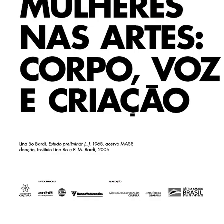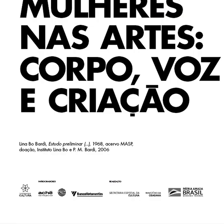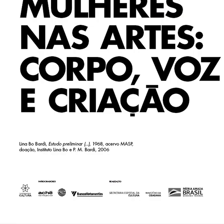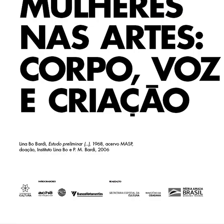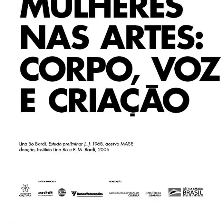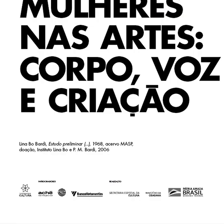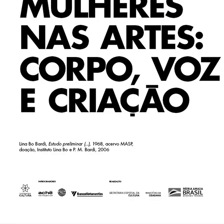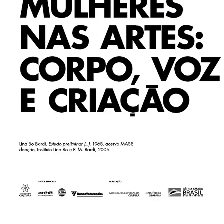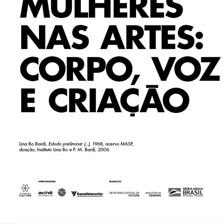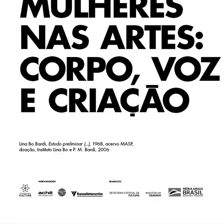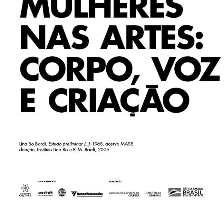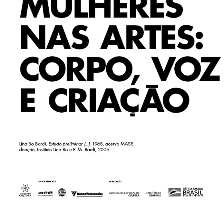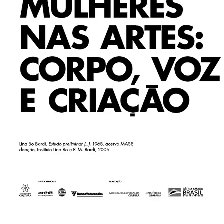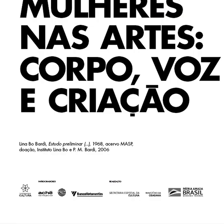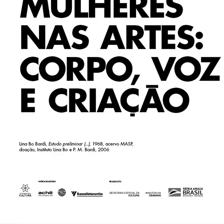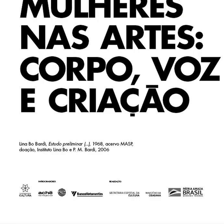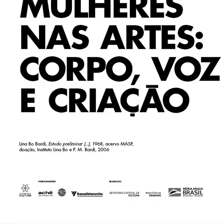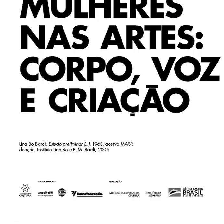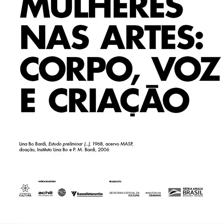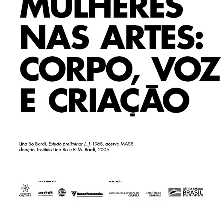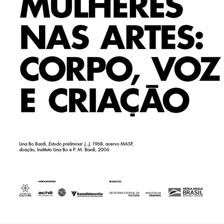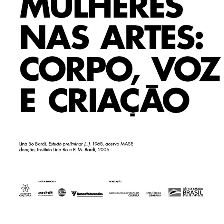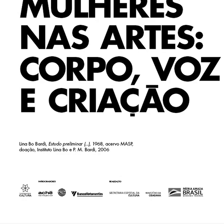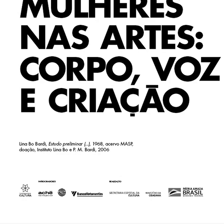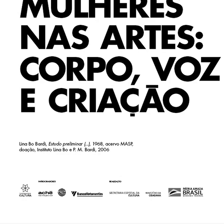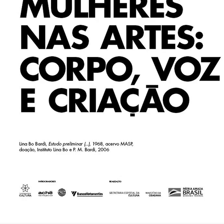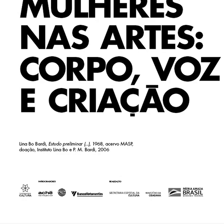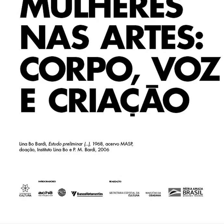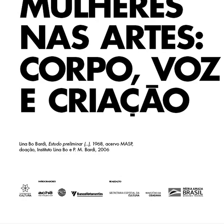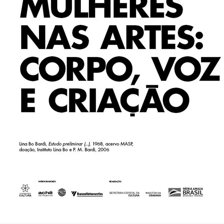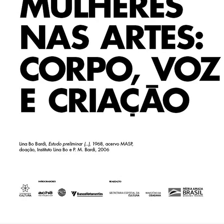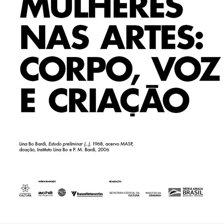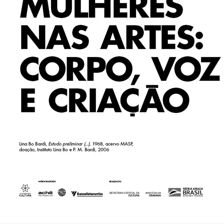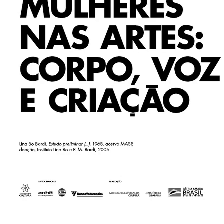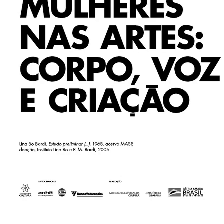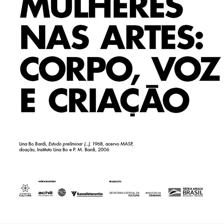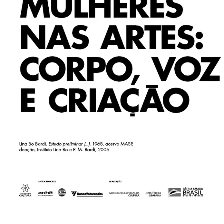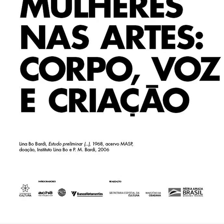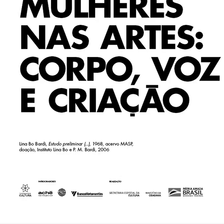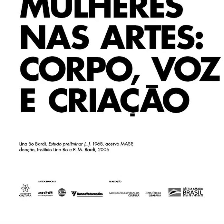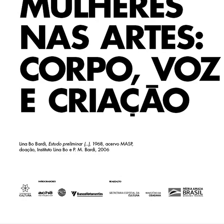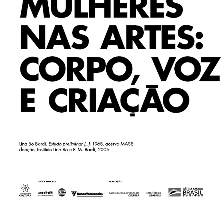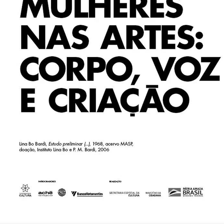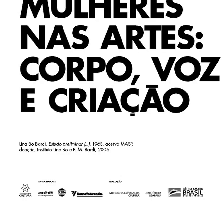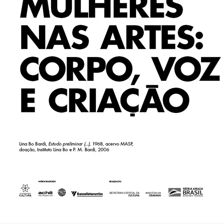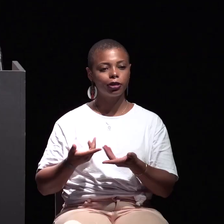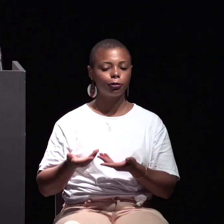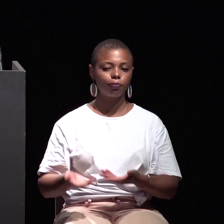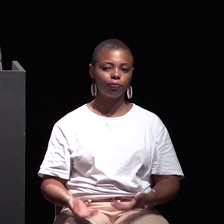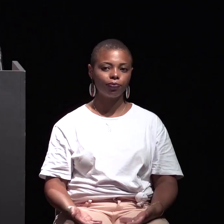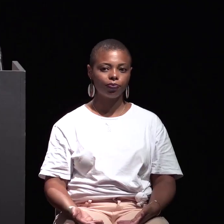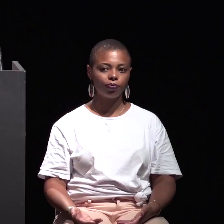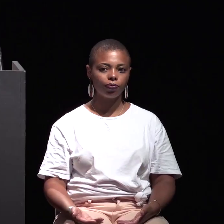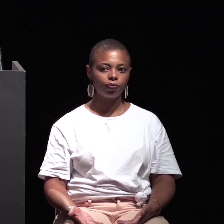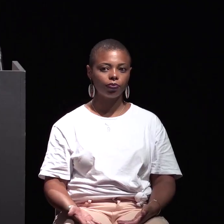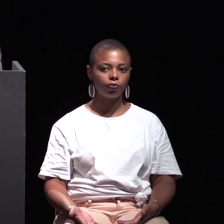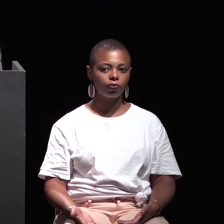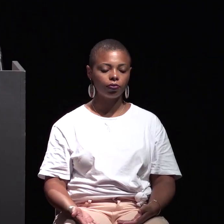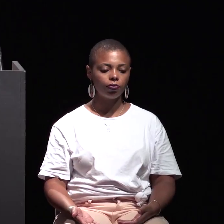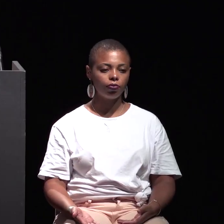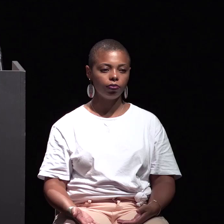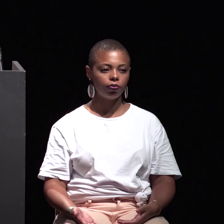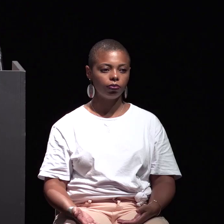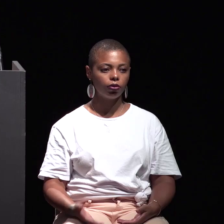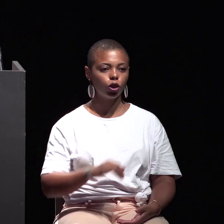lá, para a gente conversar sobre o dia e também se conhecer. Eu gostaria de chamar aqui para a mesa